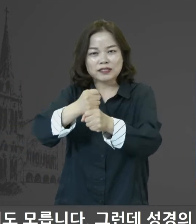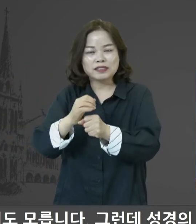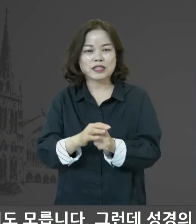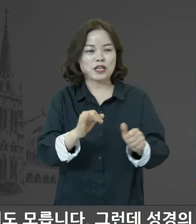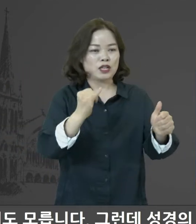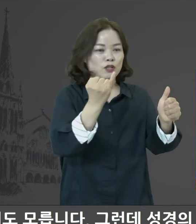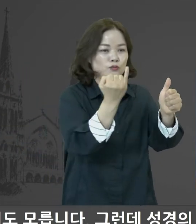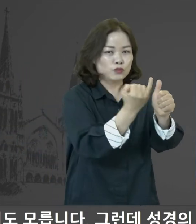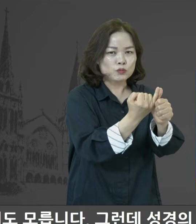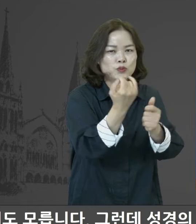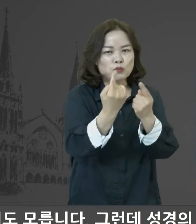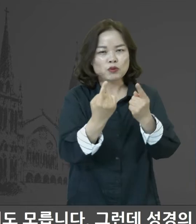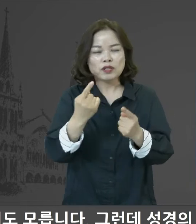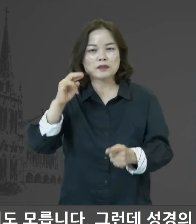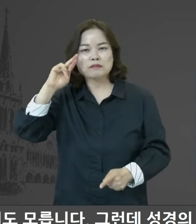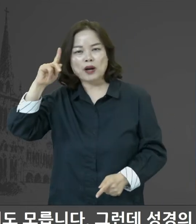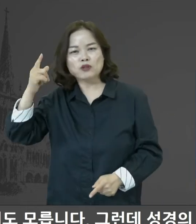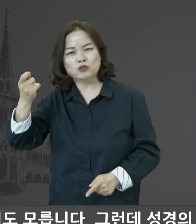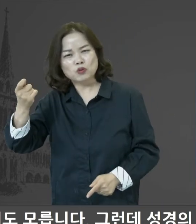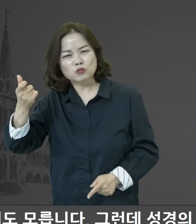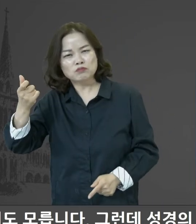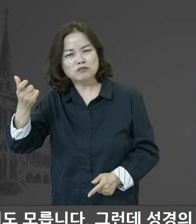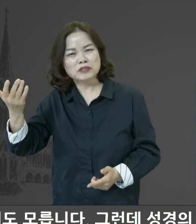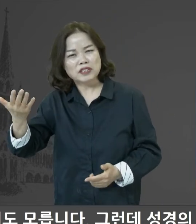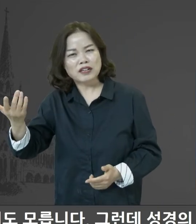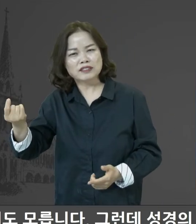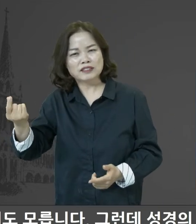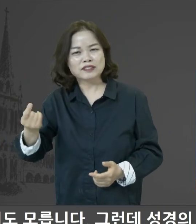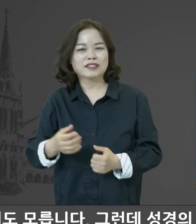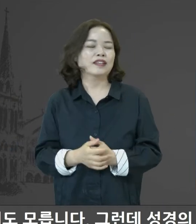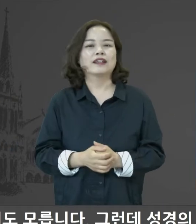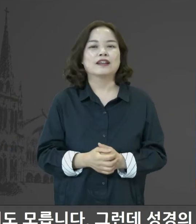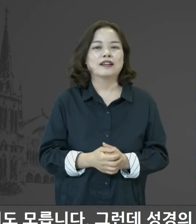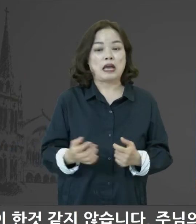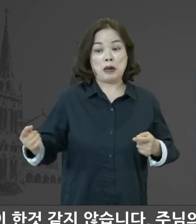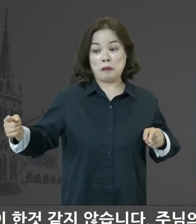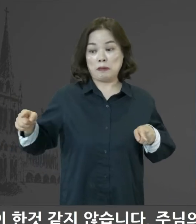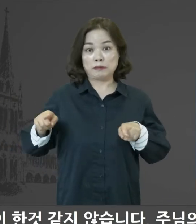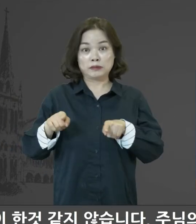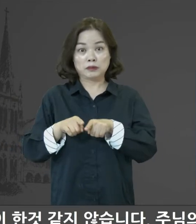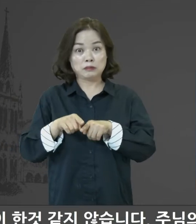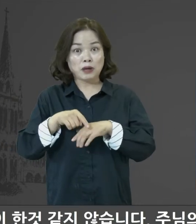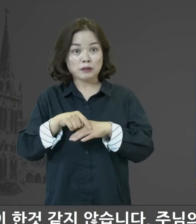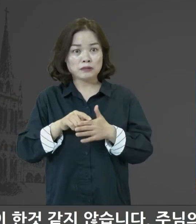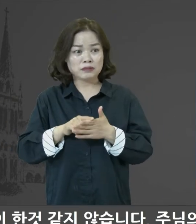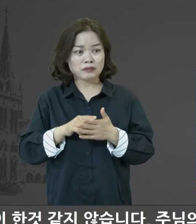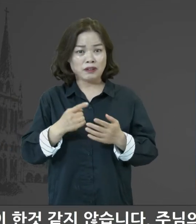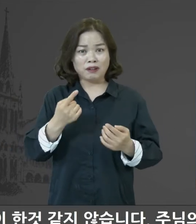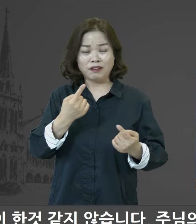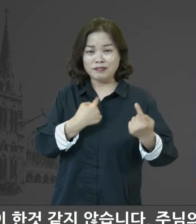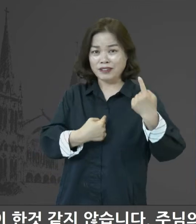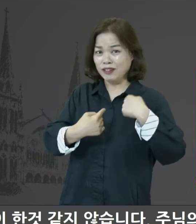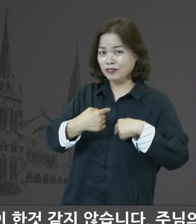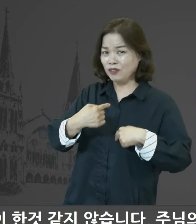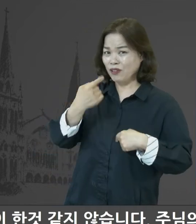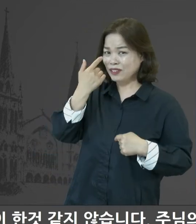아굴라보다도 일 많이 안 한 것 같아요. 그리 따지면 동업자의 마음이 상하지